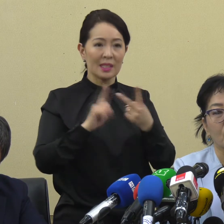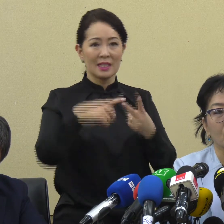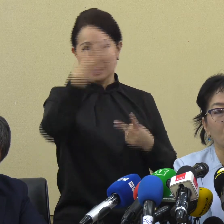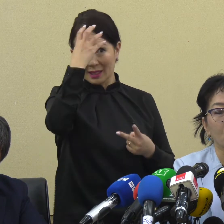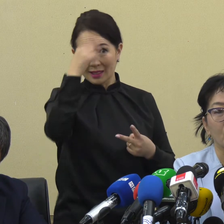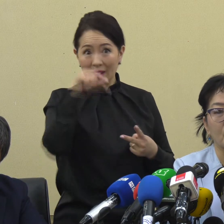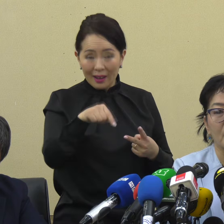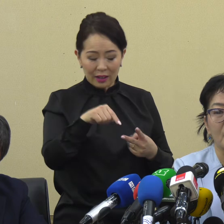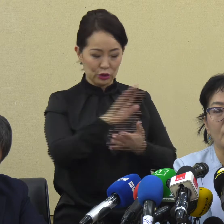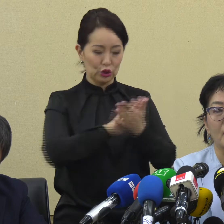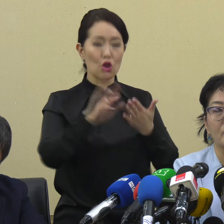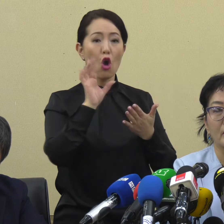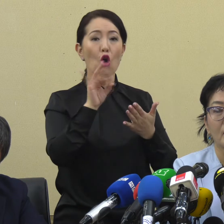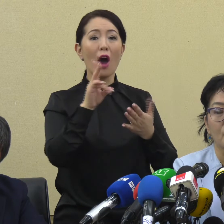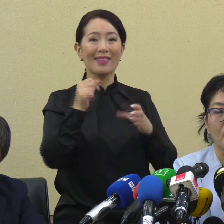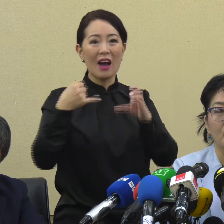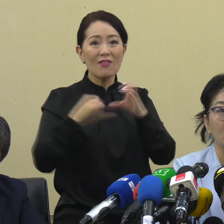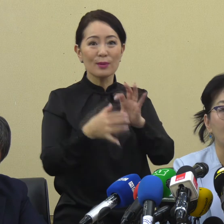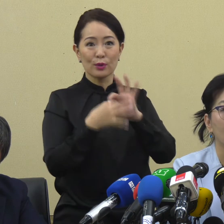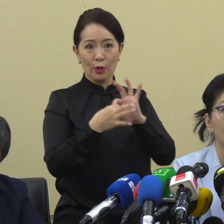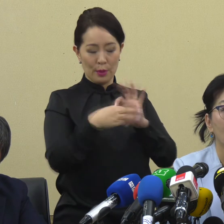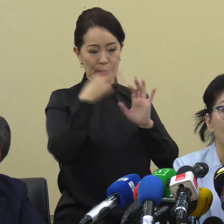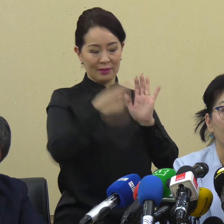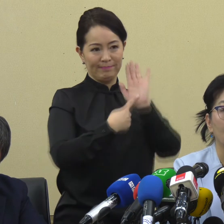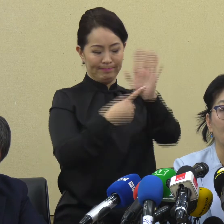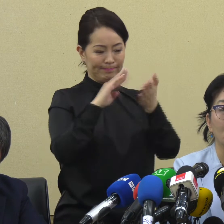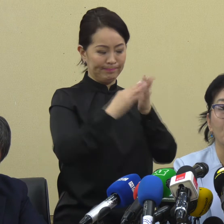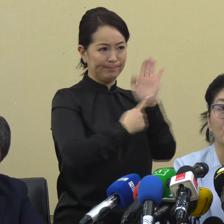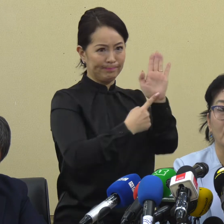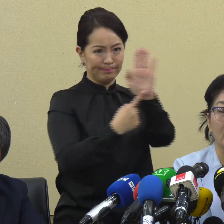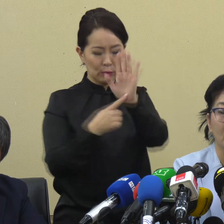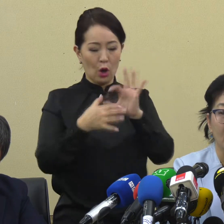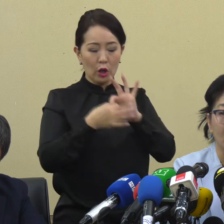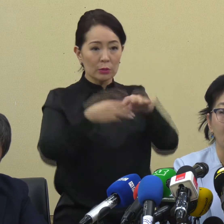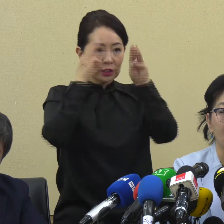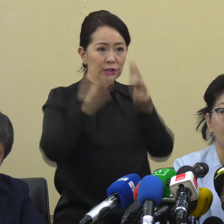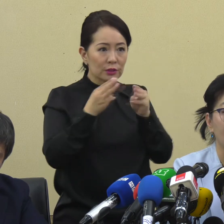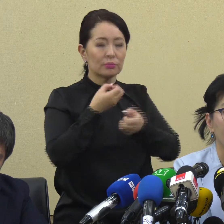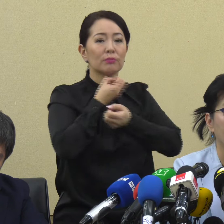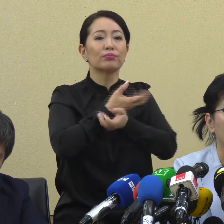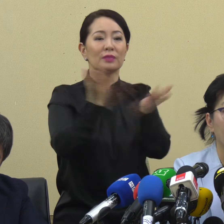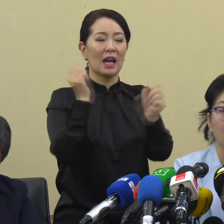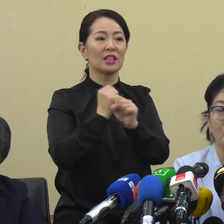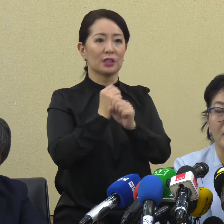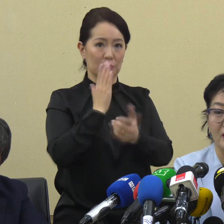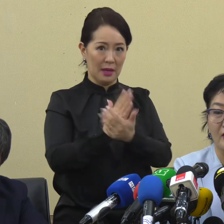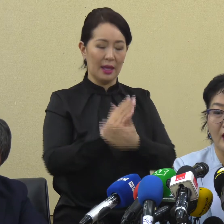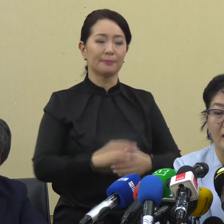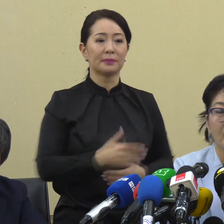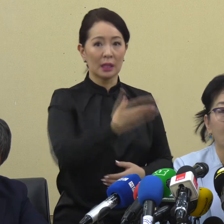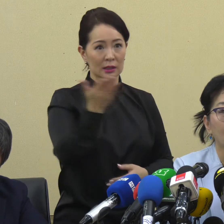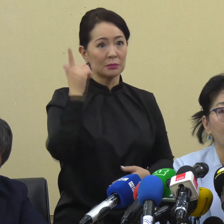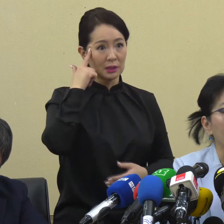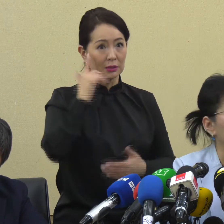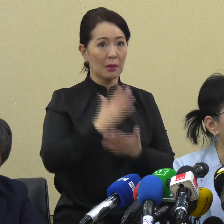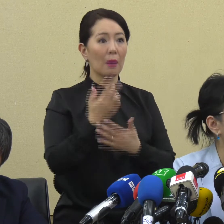шинэ коронавирустэй холбоотой цаг үеийн асуудлыг тухай бүрэн танилцуулж холбогдох одоо шийдвэрүүдийг гаргаж ингэж ажиллаж байгаа гэдгийг бол та бүхэн мэдж байгаа байхаа.